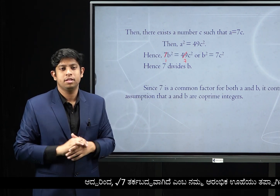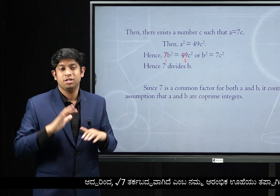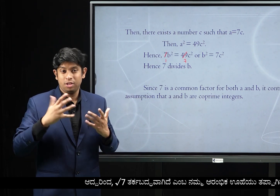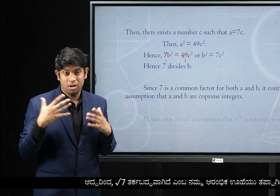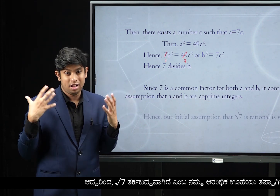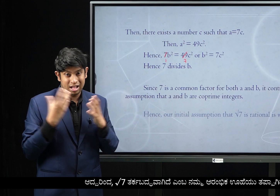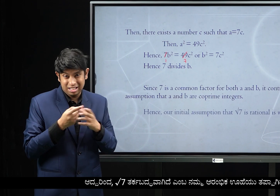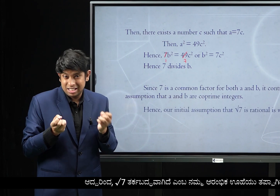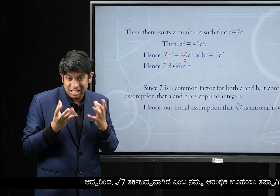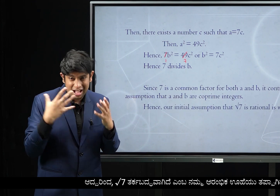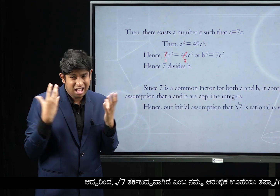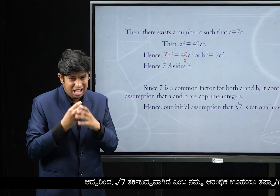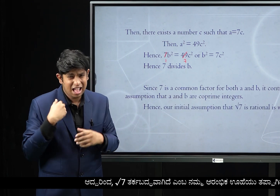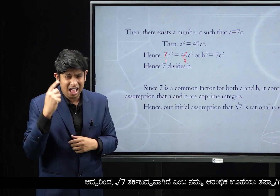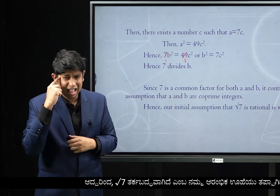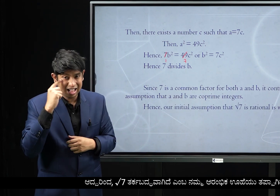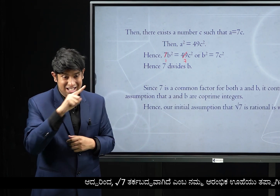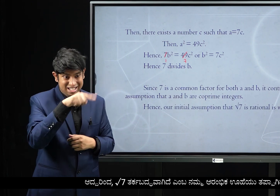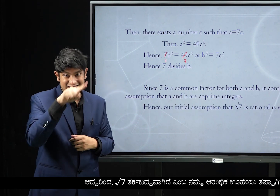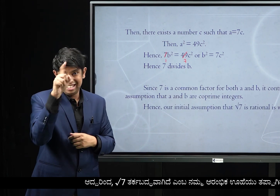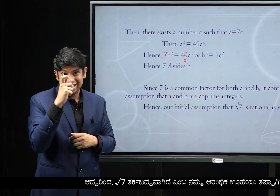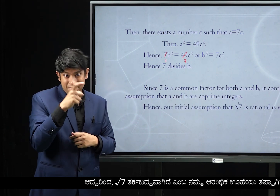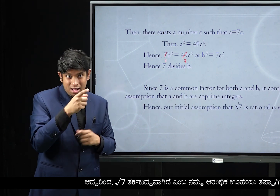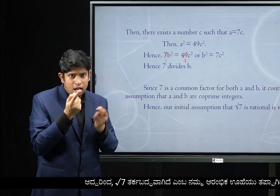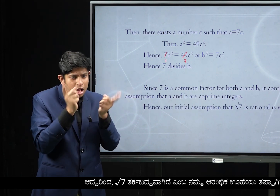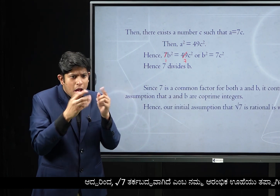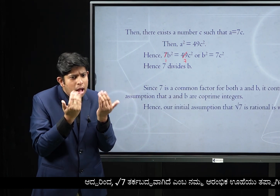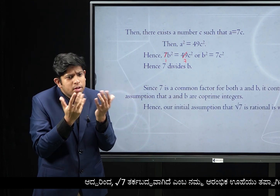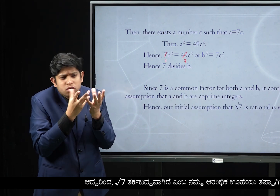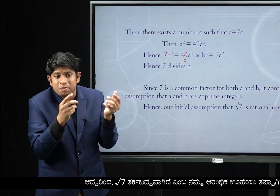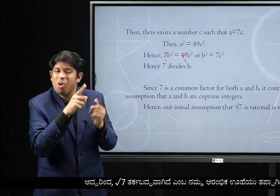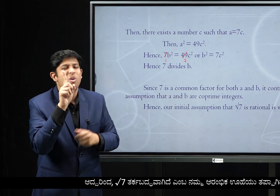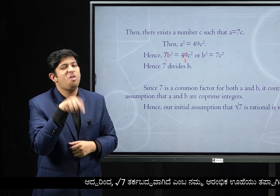ಆದ್ದರಿಂದ ವರ್ಗಮೂಲ 7 ತರ್ಕಬದ್ಧವಾಗಿದೆ ಎಂಬ ನಮ್ಮ ಆರಂಭಿಕ ಊಹೆಯು ತಪ್ಪಾಗಿದೆ.